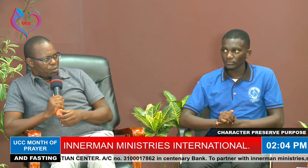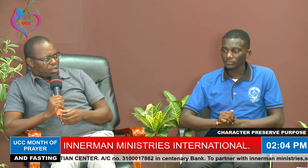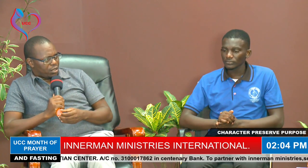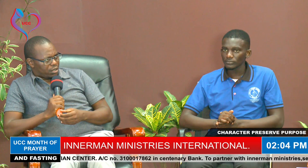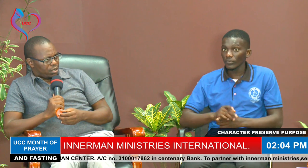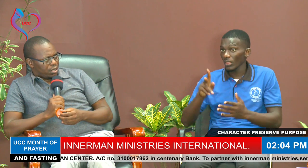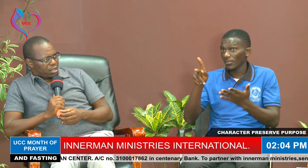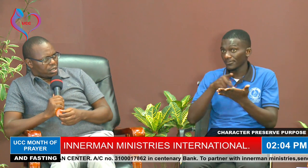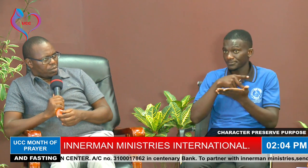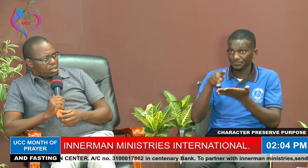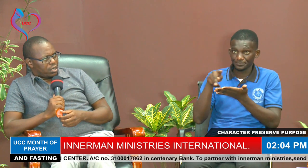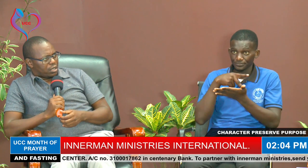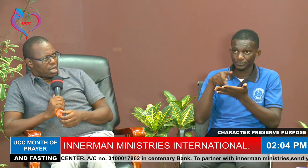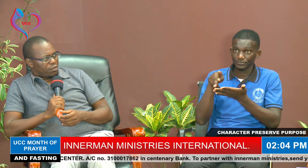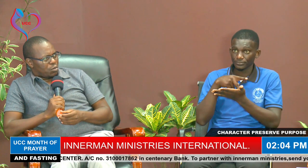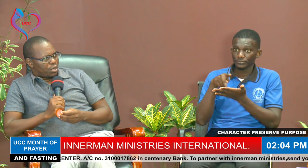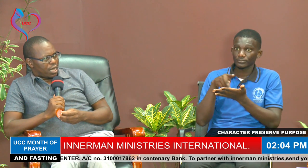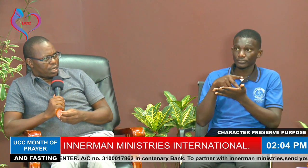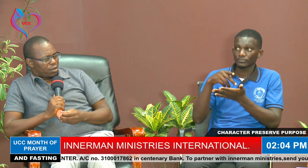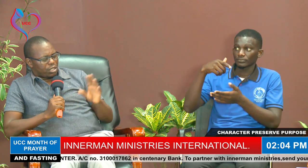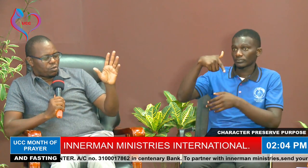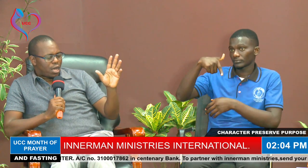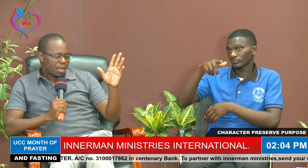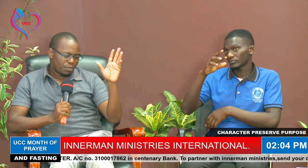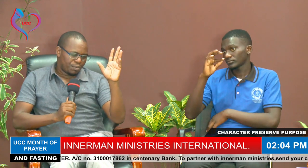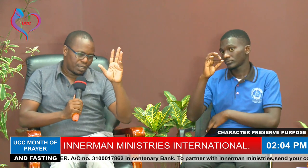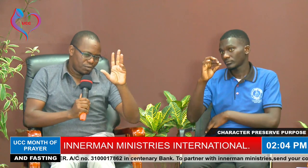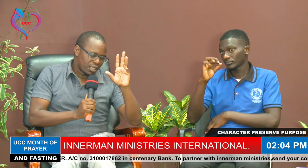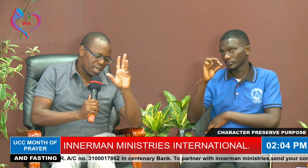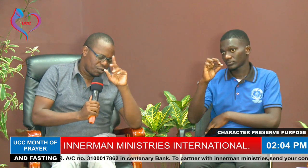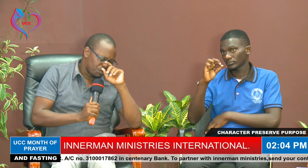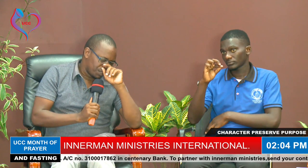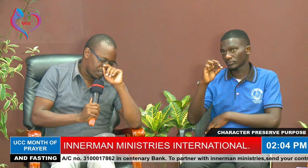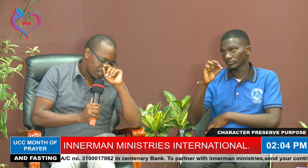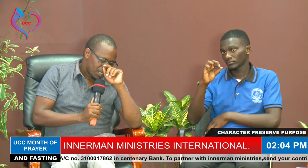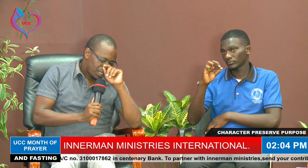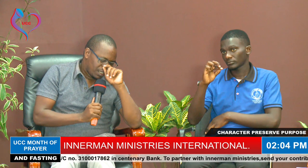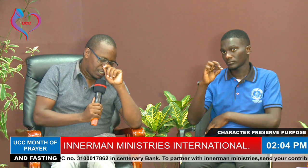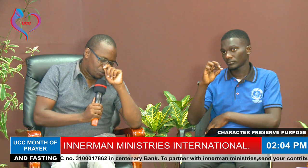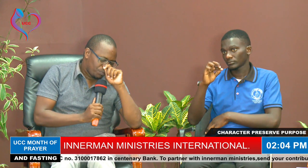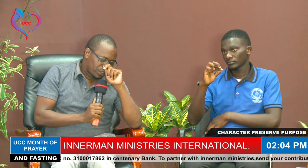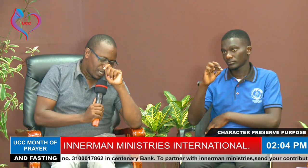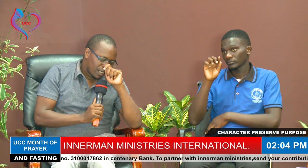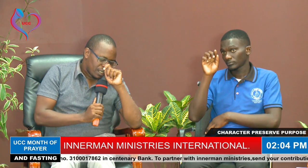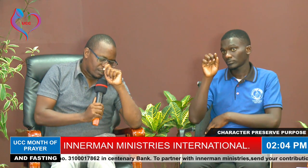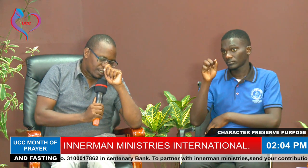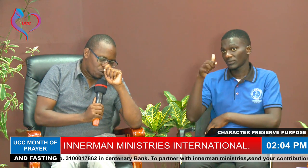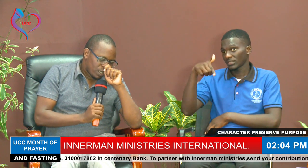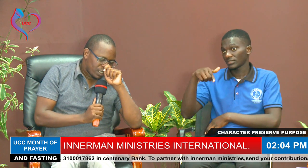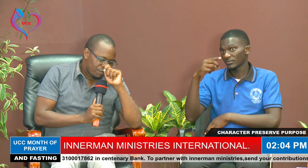zaburi Zaburi sanvu mumu nana. Ulunyiruana mubiri. Sanvu mubiri. It is a scripture that I want